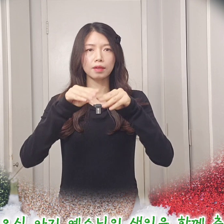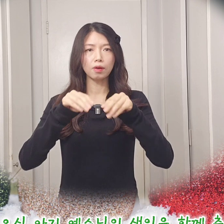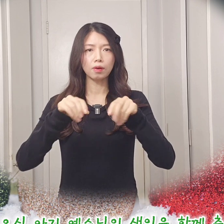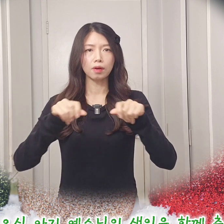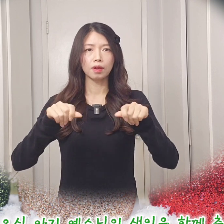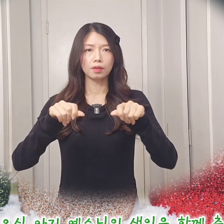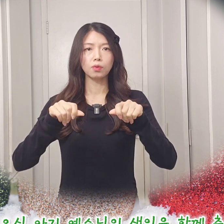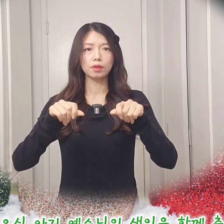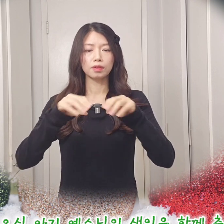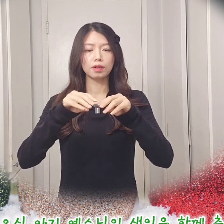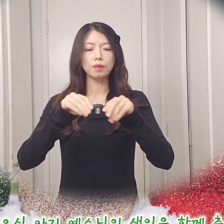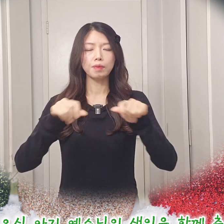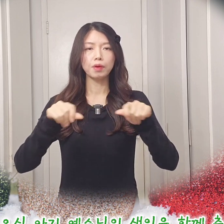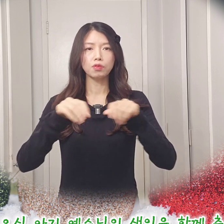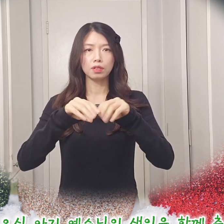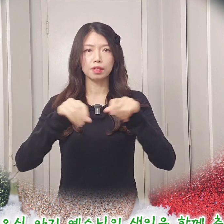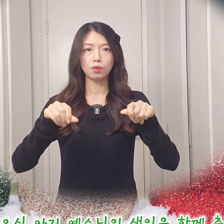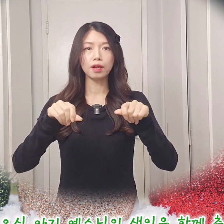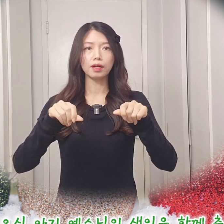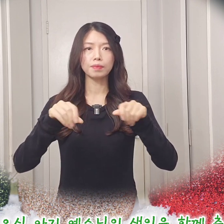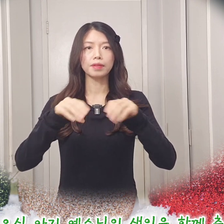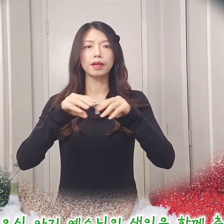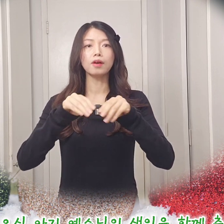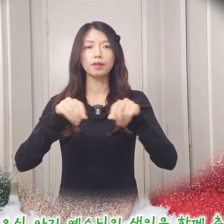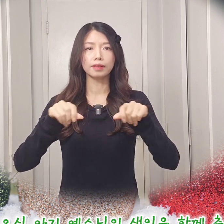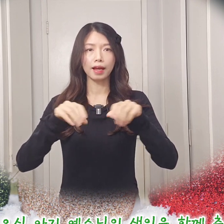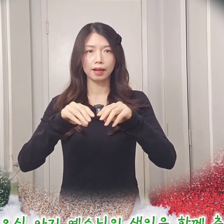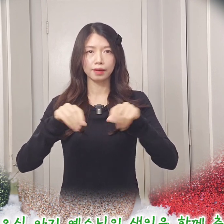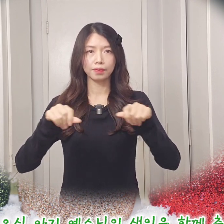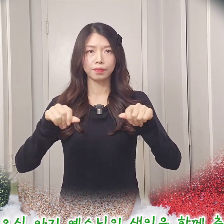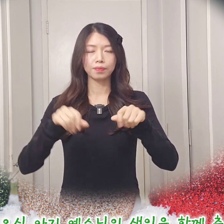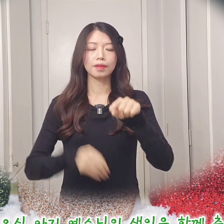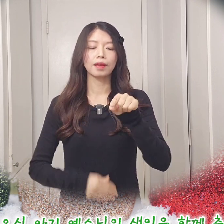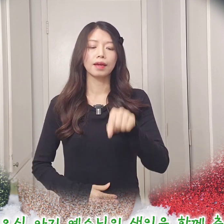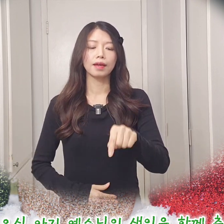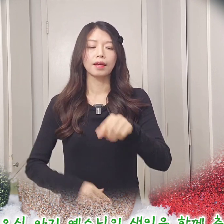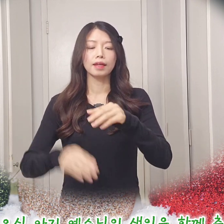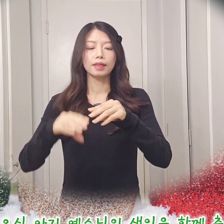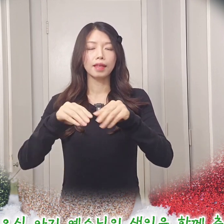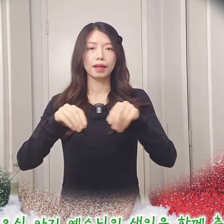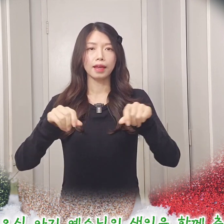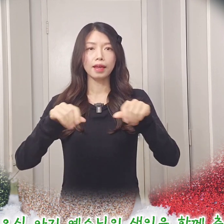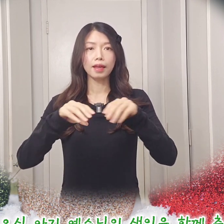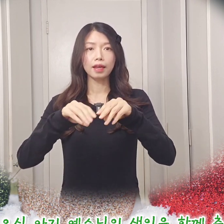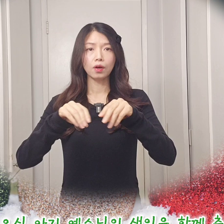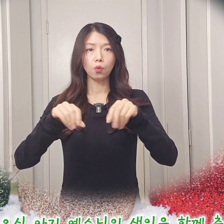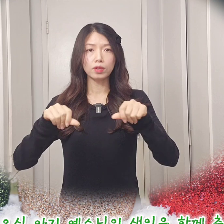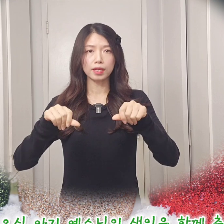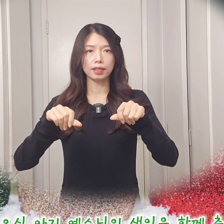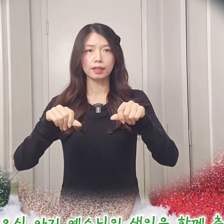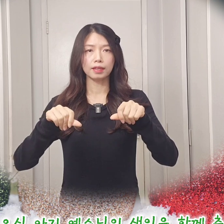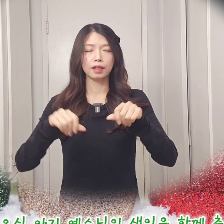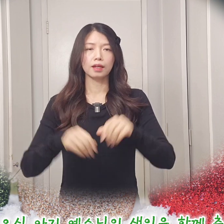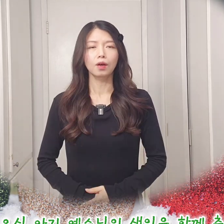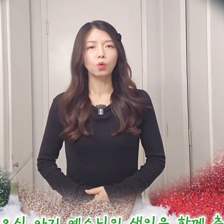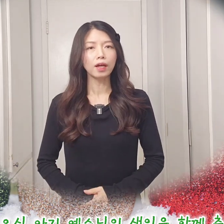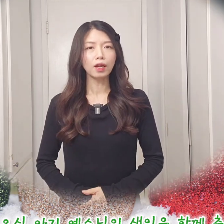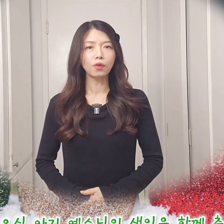상태에서 손끝을 비벼주신다고 생각하시면 돼요. 땅. 이 땅에 오신. 오다라고 한